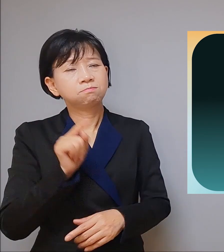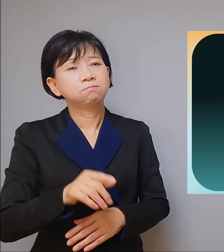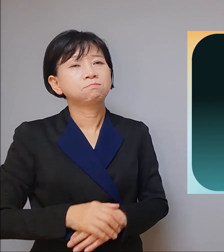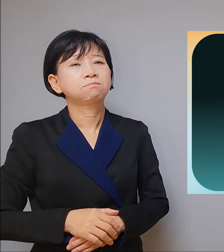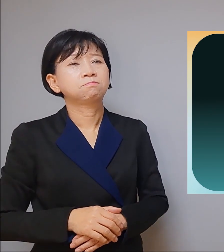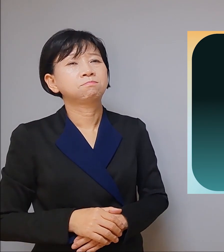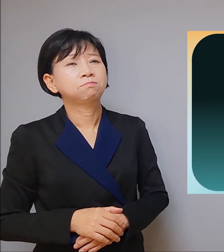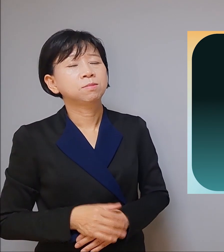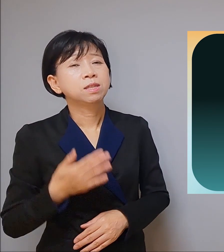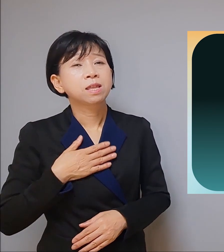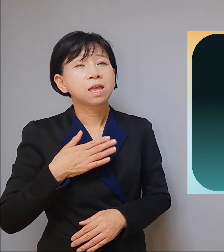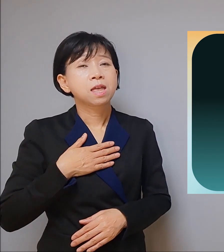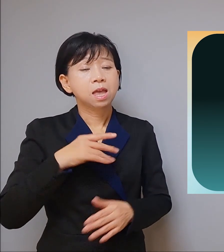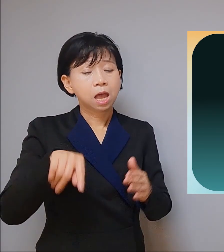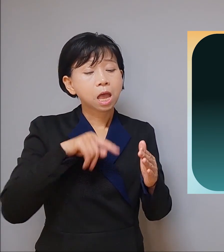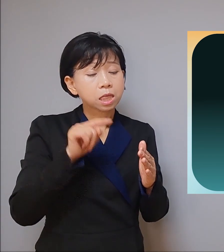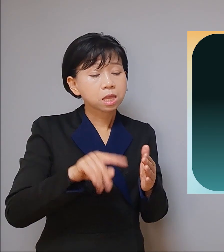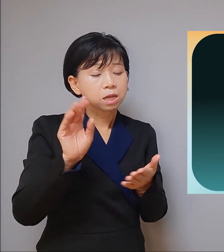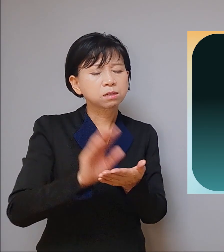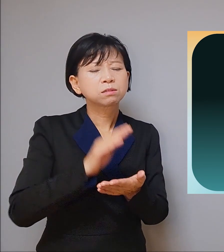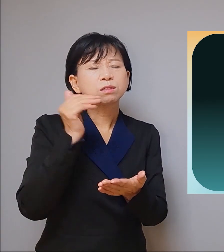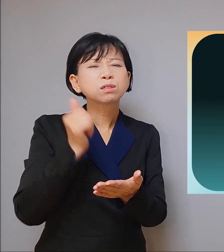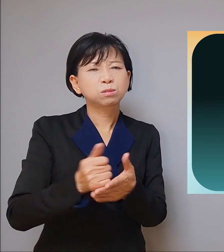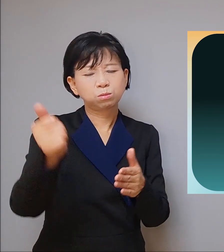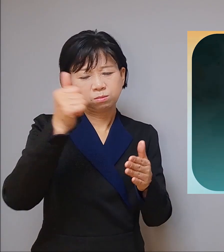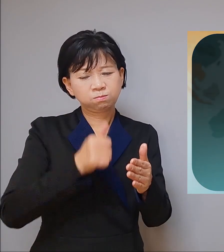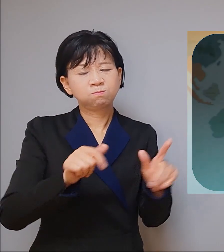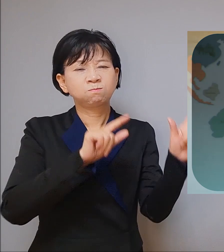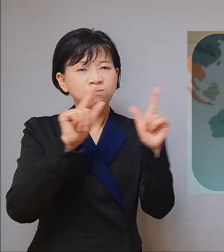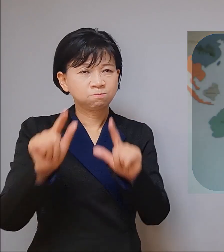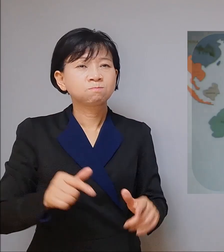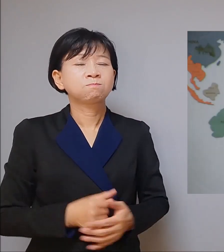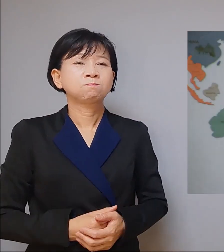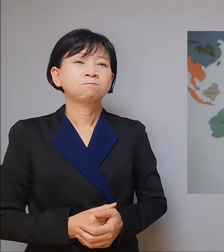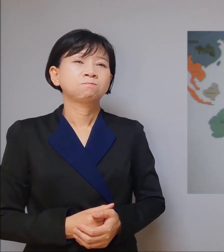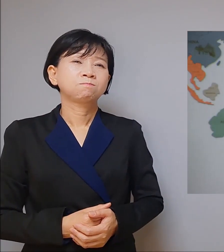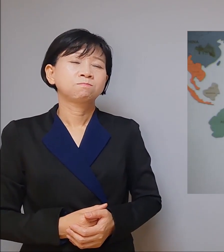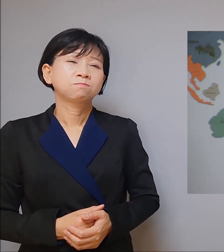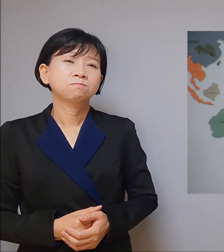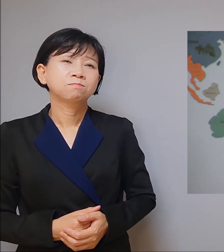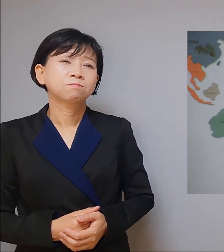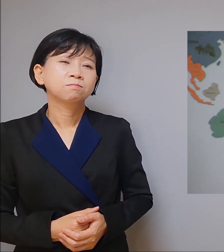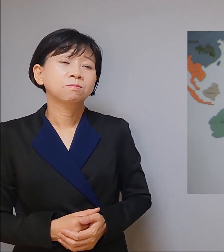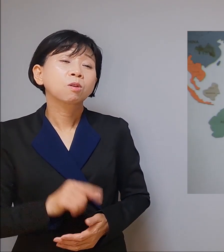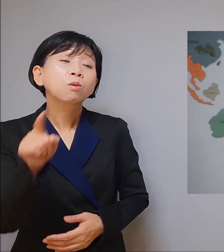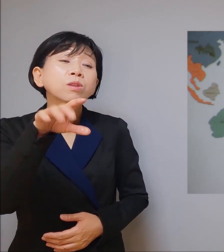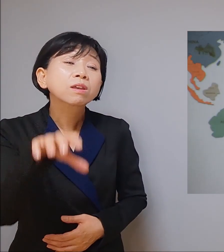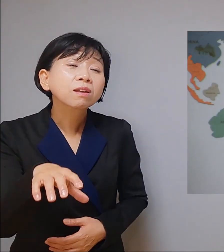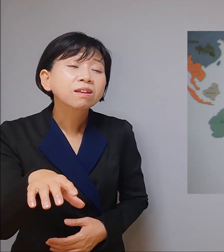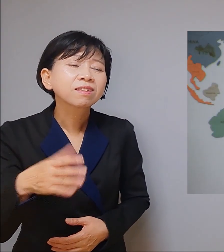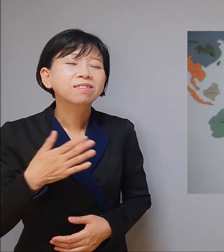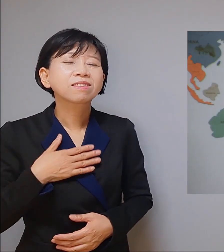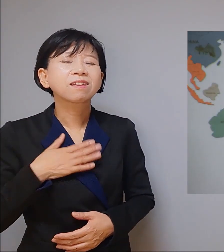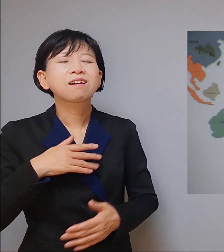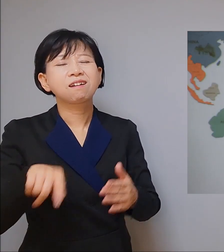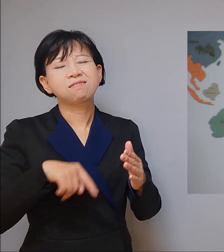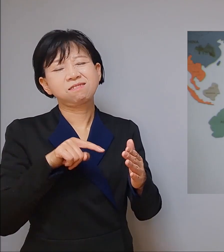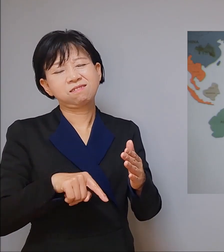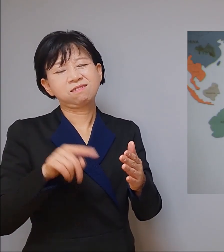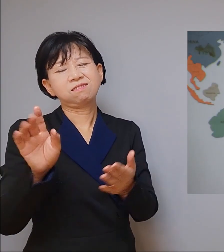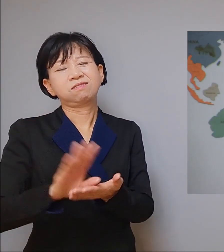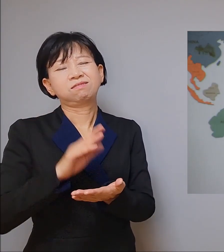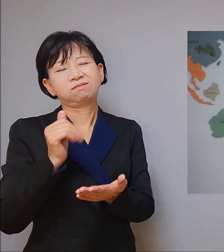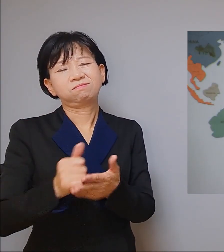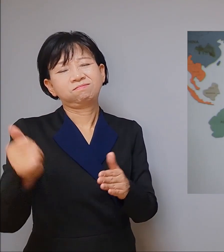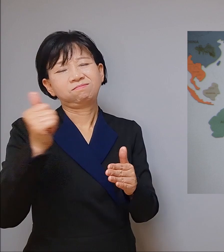것이라. 아멘. 내 안에 그리스도께서 사신다. 어디요? 내 안에 그리스도께서